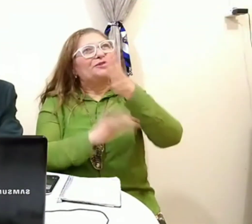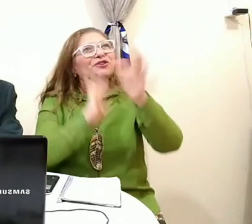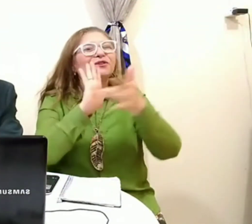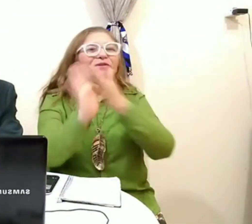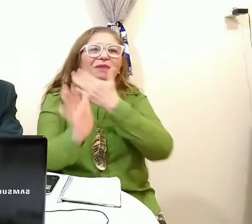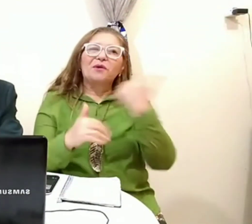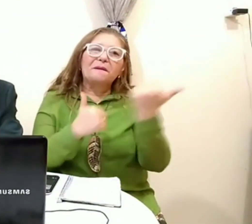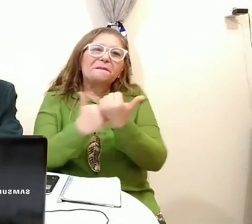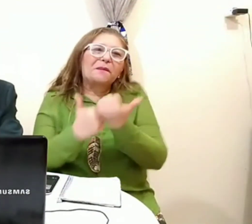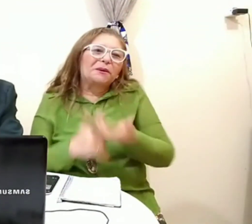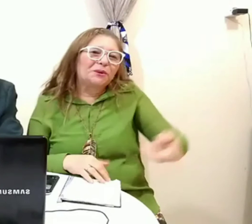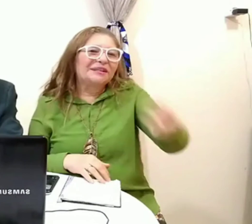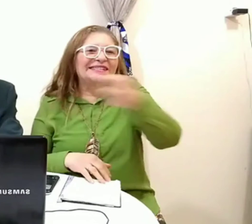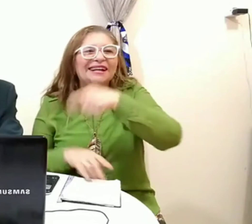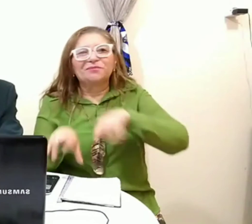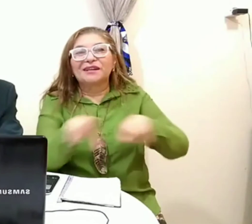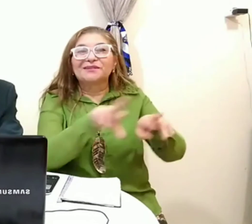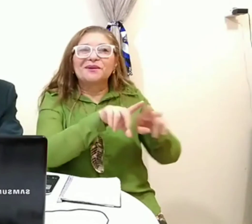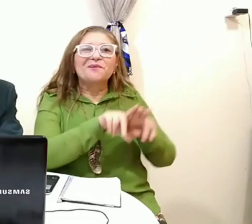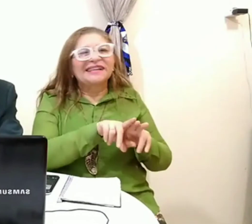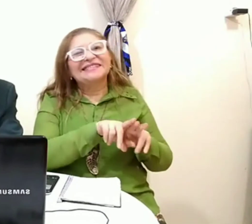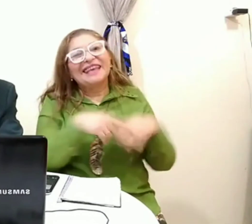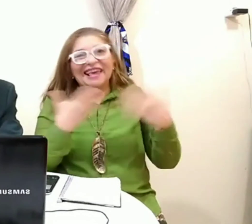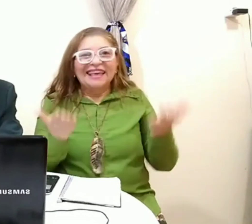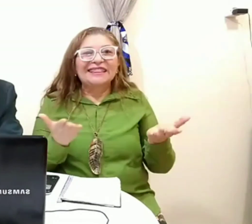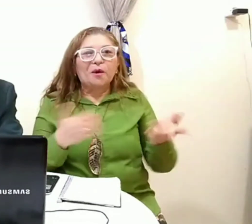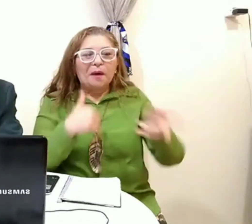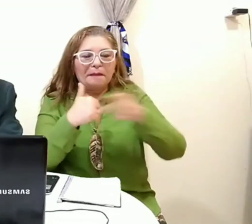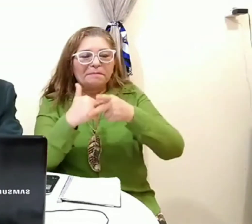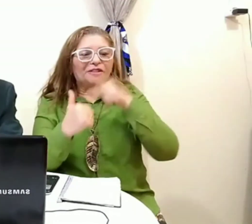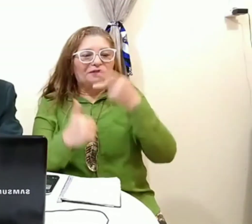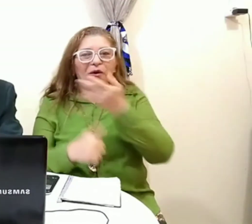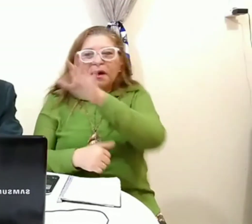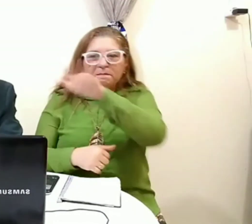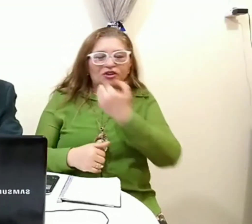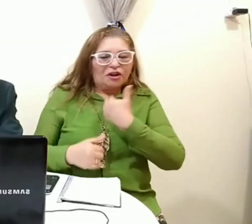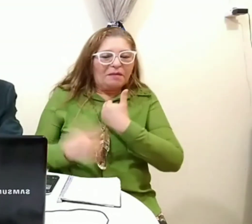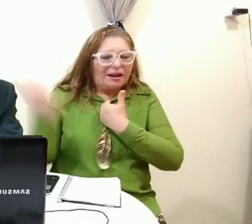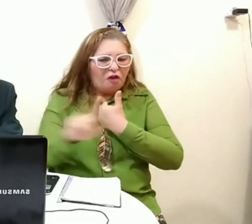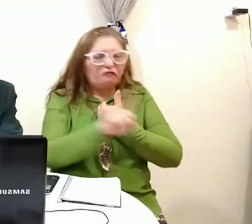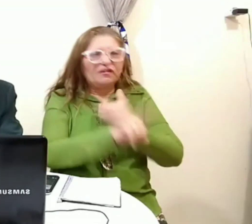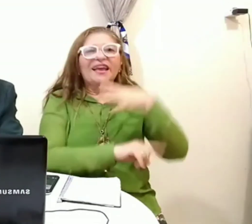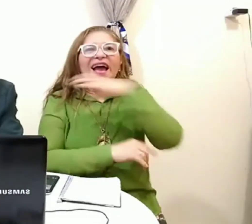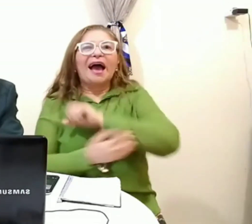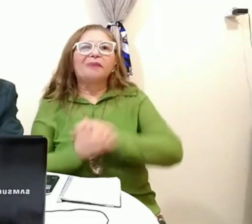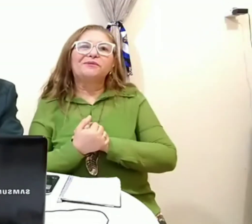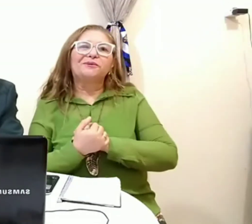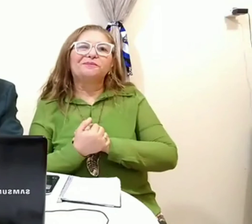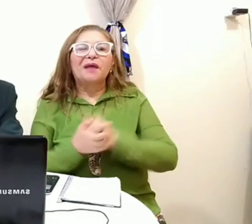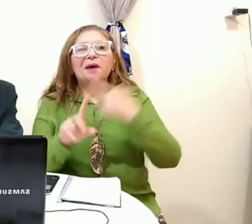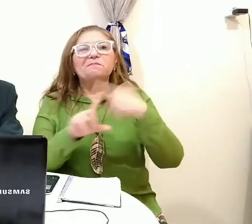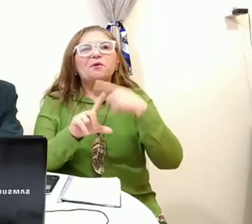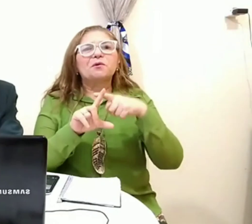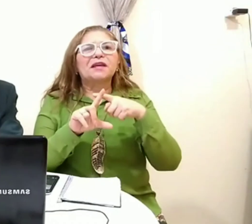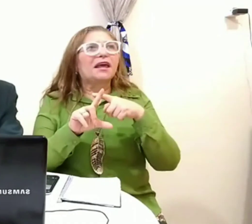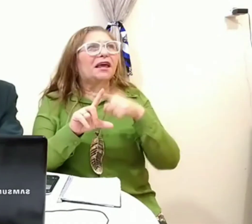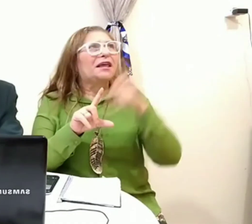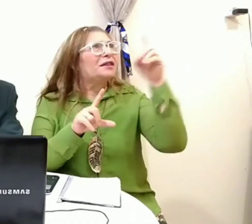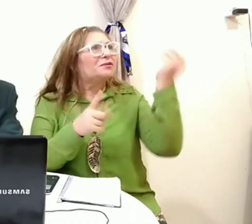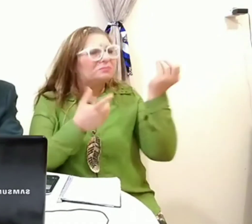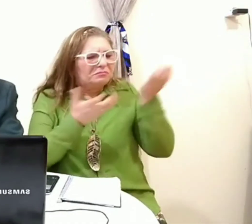Evangelho. E aí ele diz, por isso, uma vez chamado, eu vim sem vacilar. Qual é a razão por que me mandaste